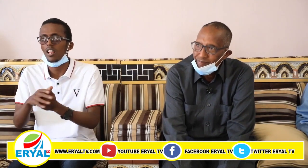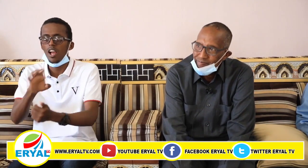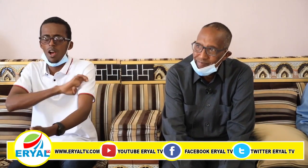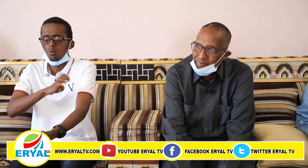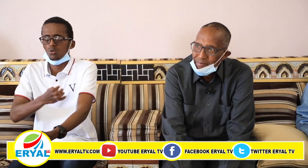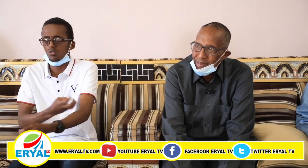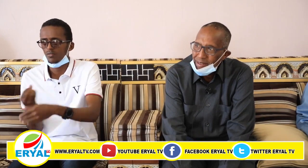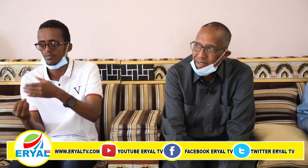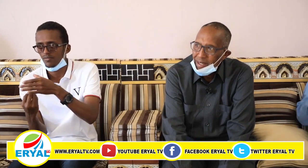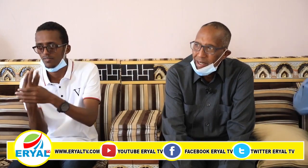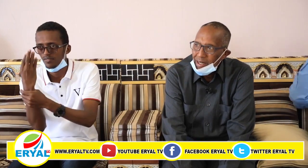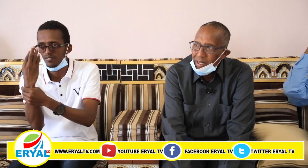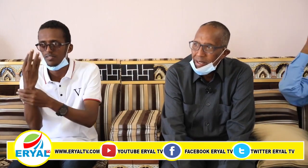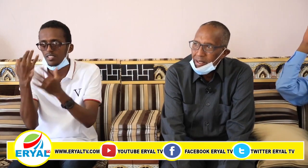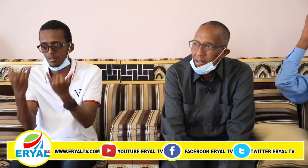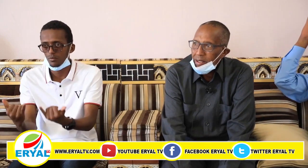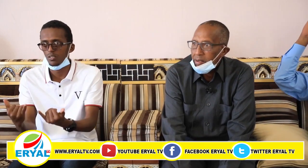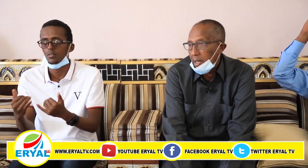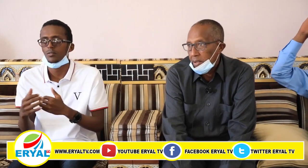awooddooda.